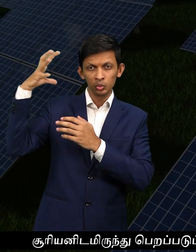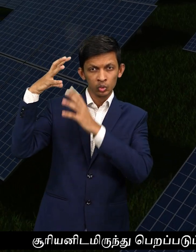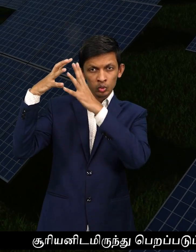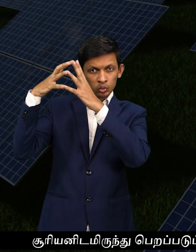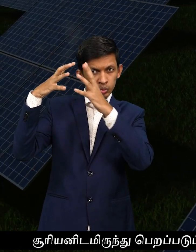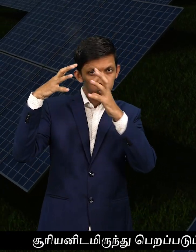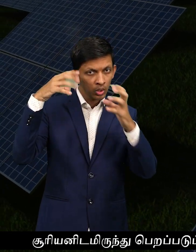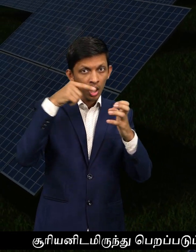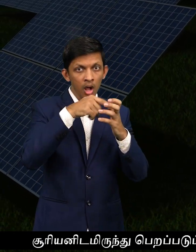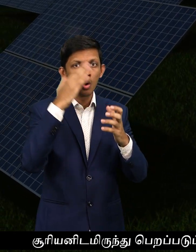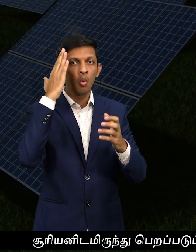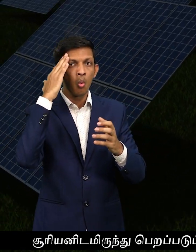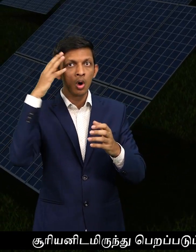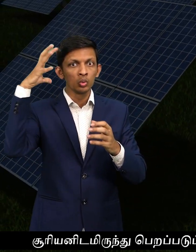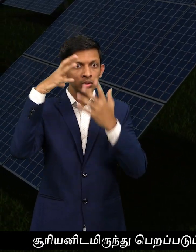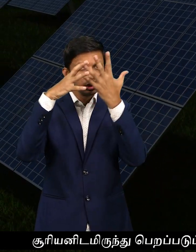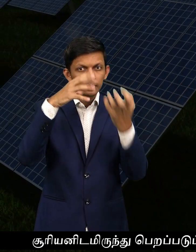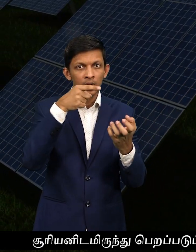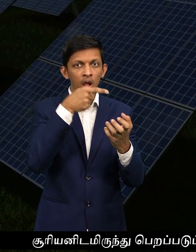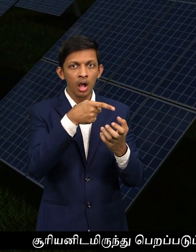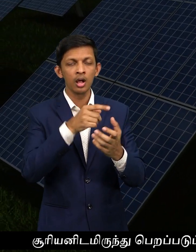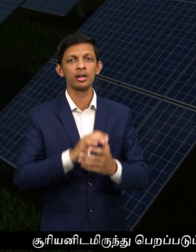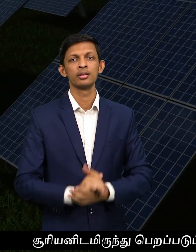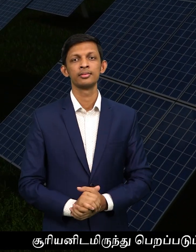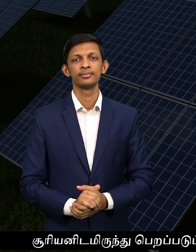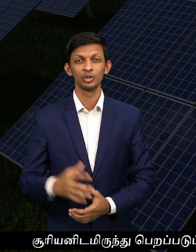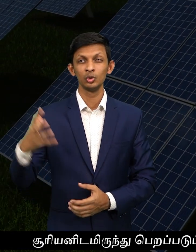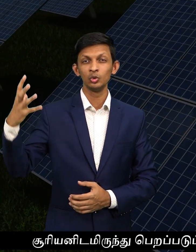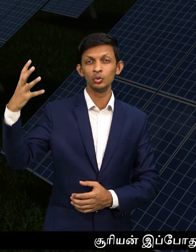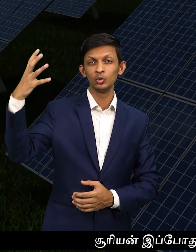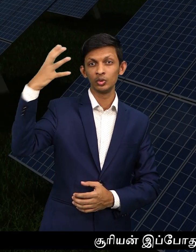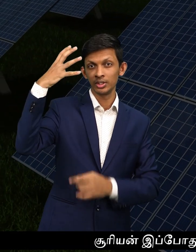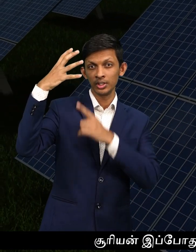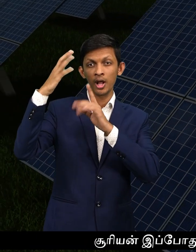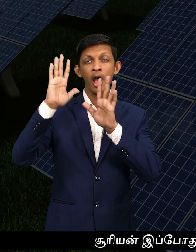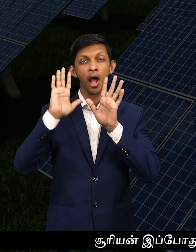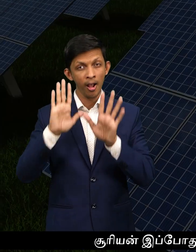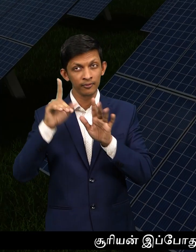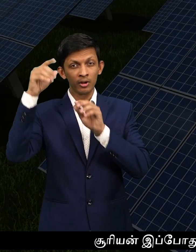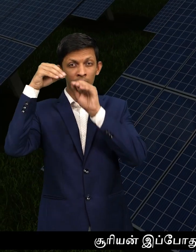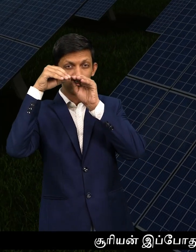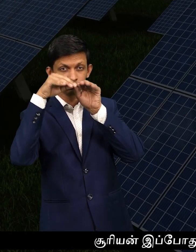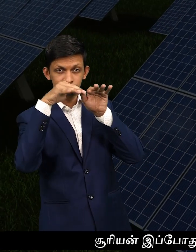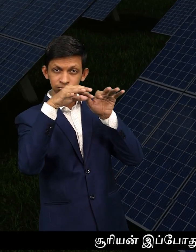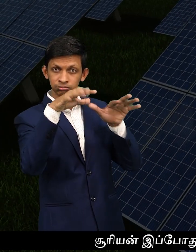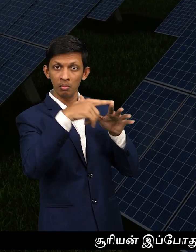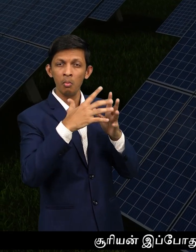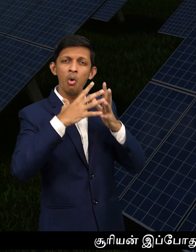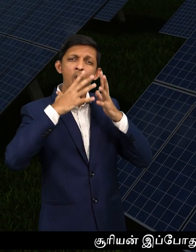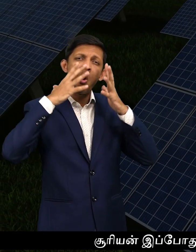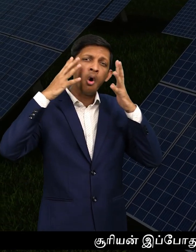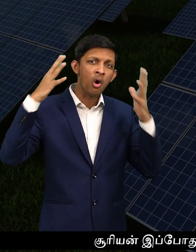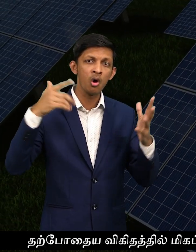சூரியனிடமிருந்து பெறப்படும் ஆற்றல் சூரிய ஆற்றல் என்று அழைக்கப்படுகிறது. சூரியன் இப்போது ஏறக்குறைய 5